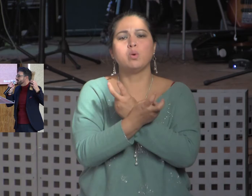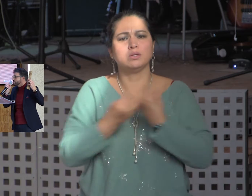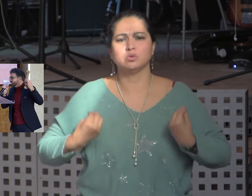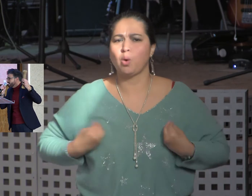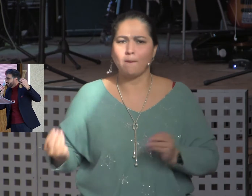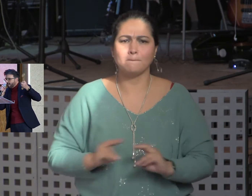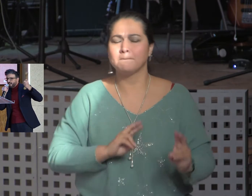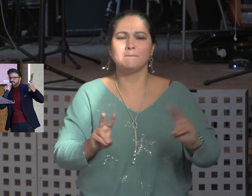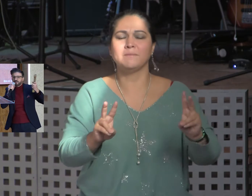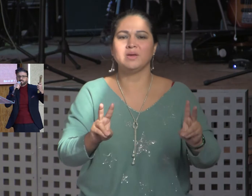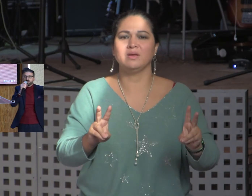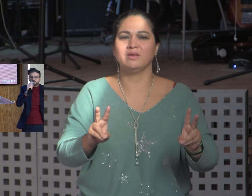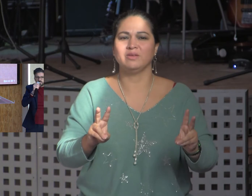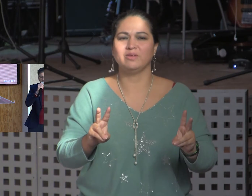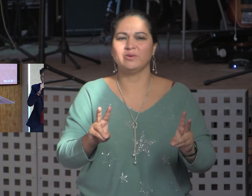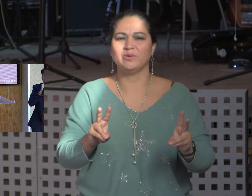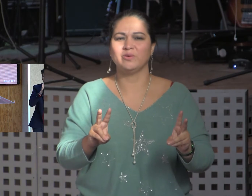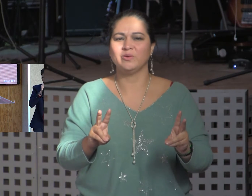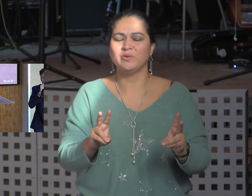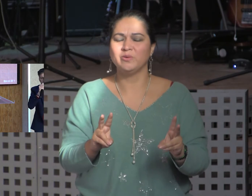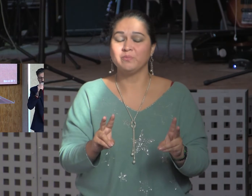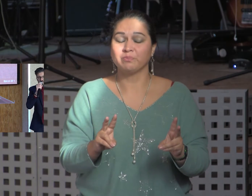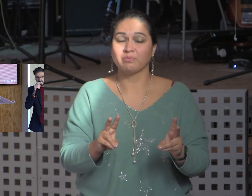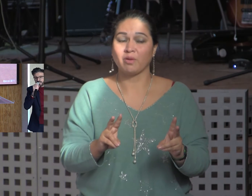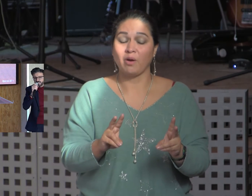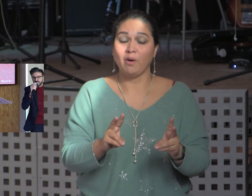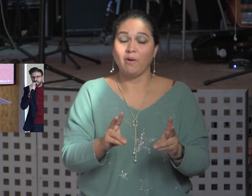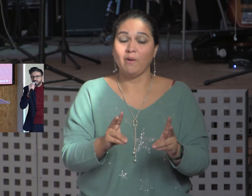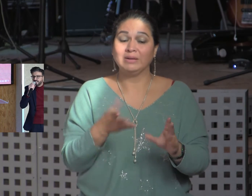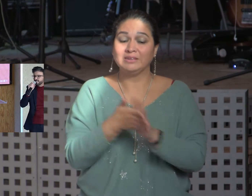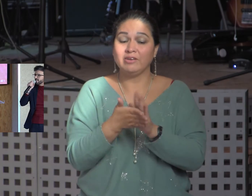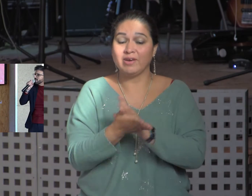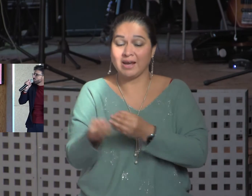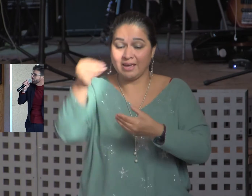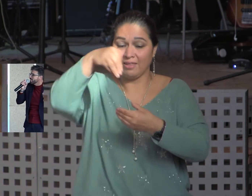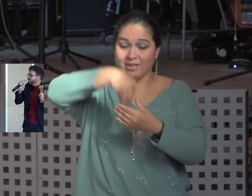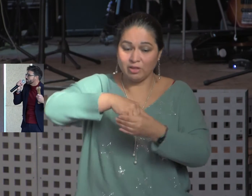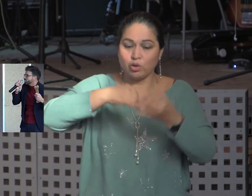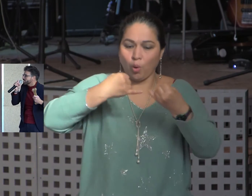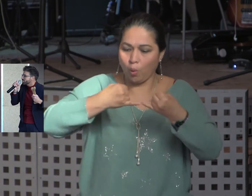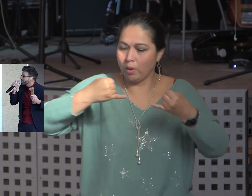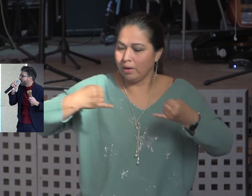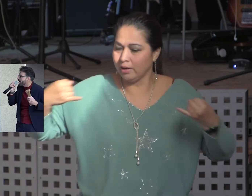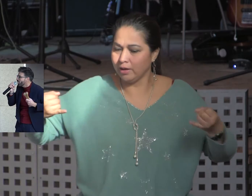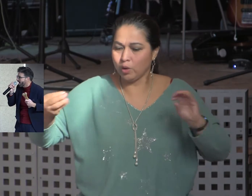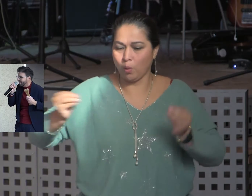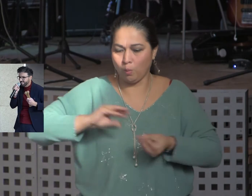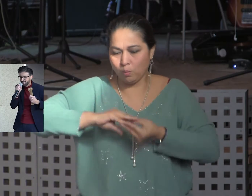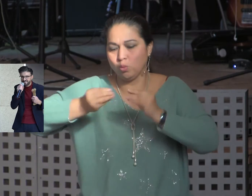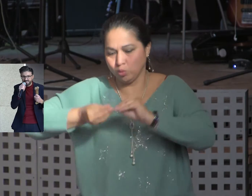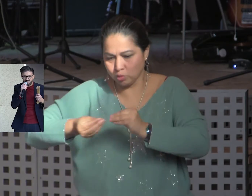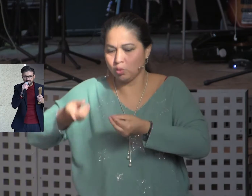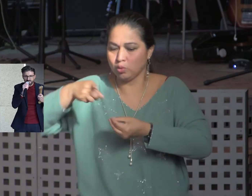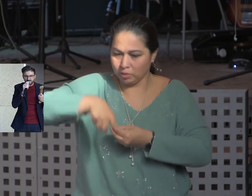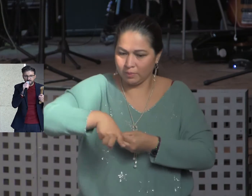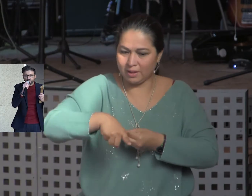algo que, además de los vasos linfáticos y la sangre, en él hay un 20% de agua.